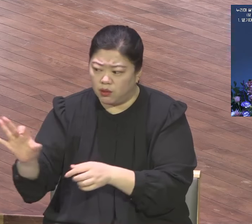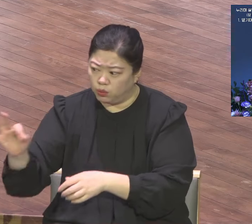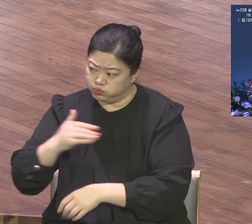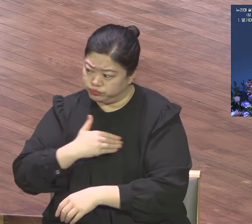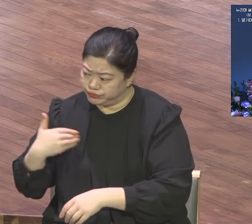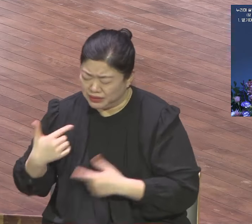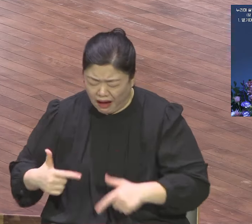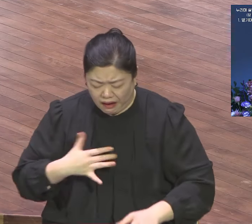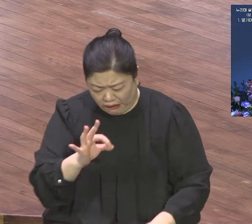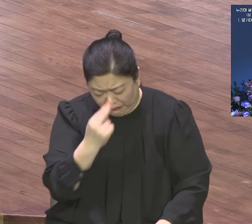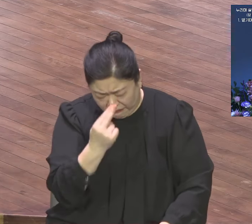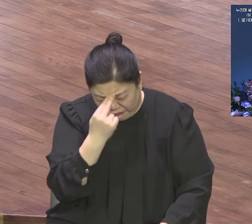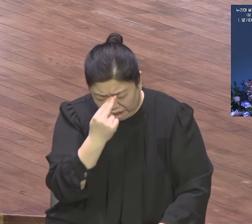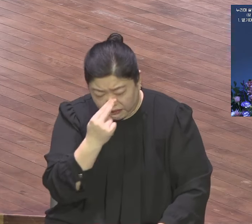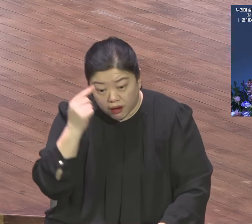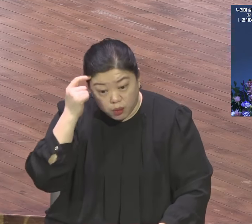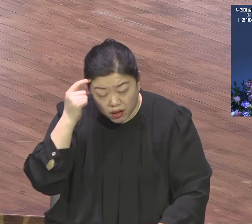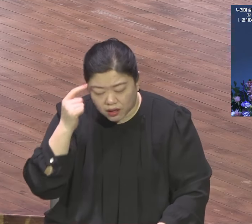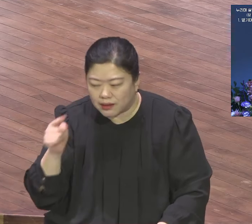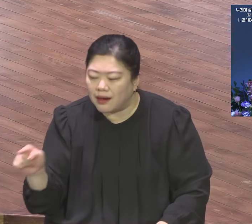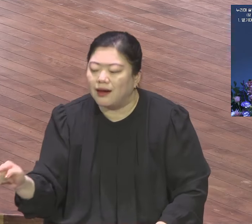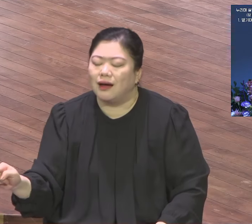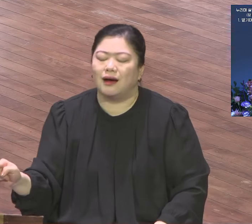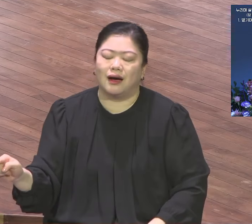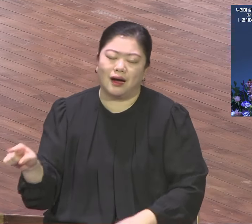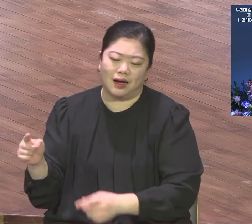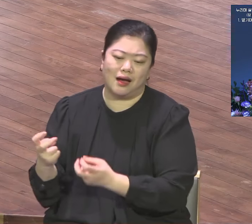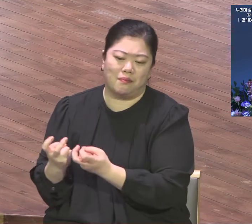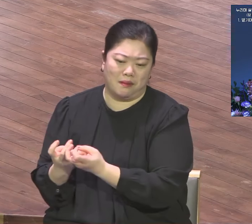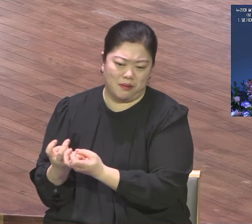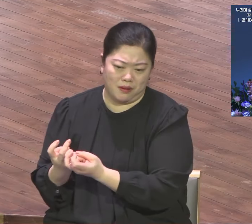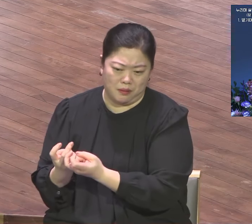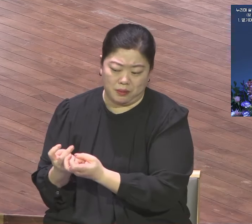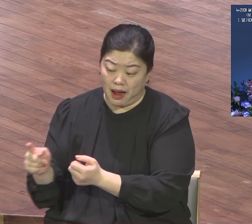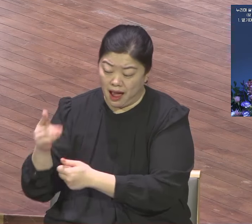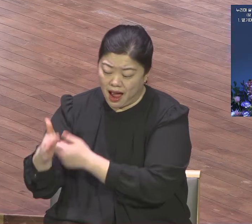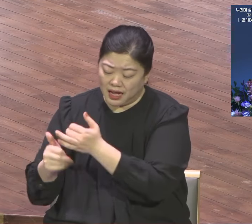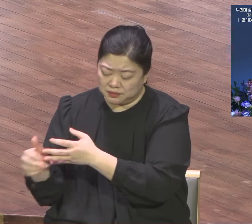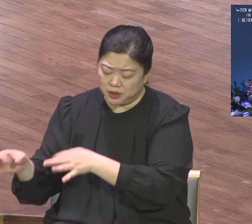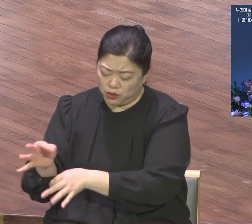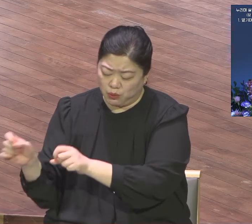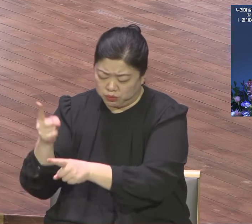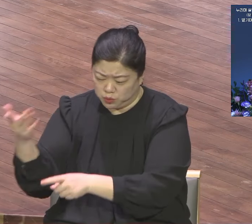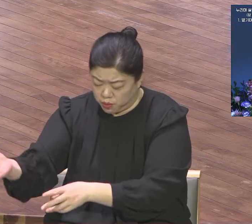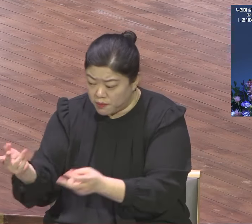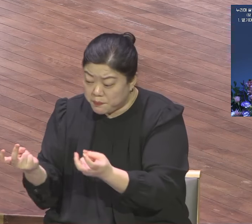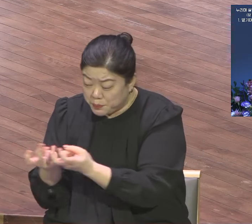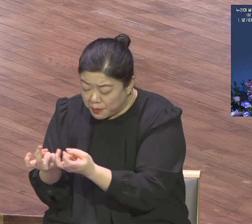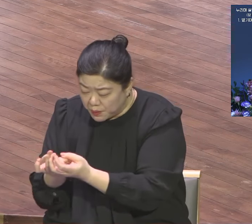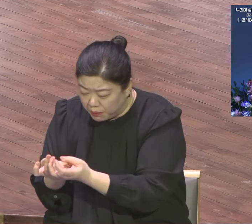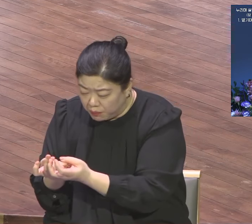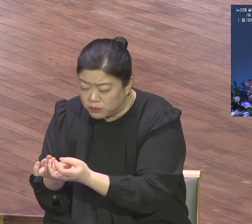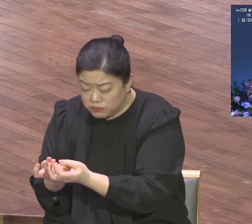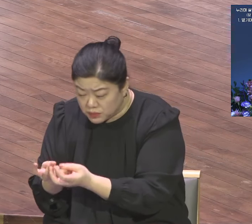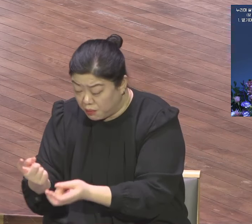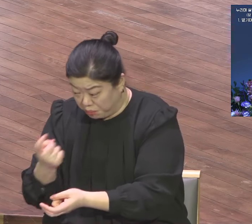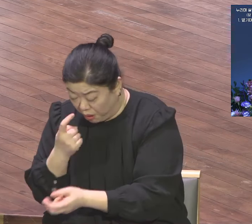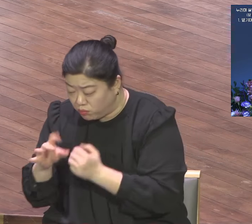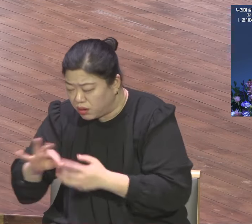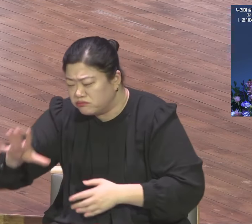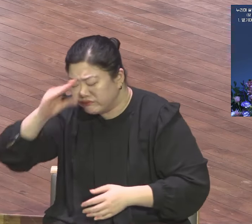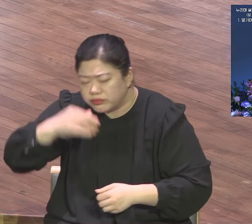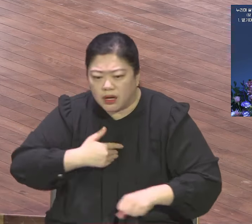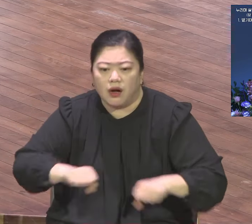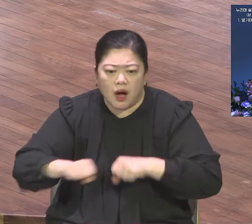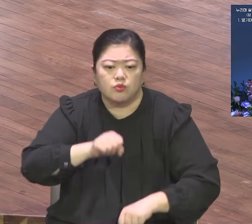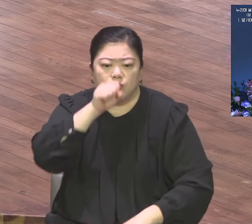하시는 것, 하나님이 주시는 축복은 조금도 부족함이 없으시로다. 없어요, 부족함.